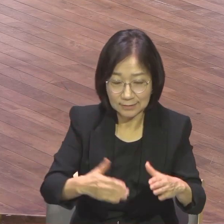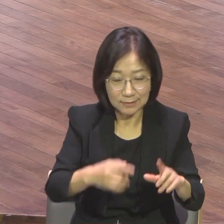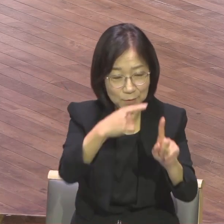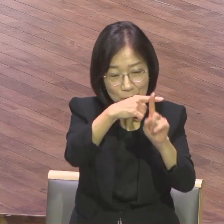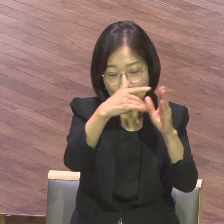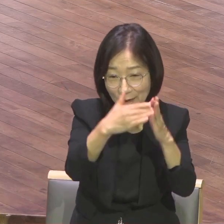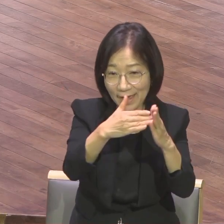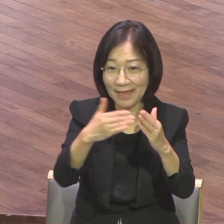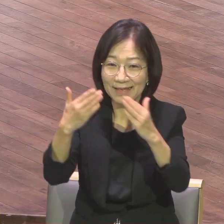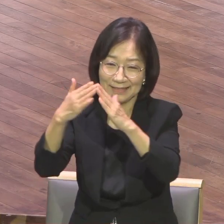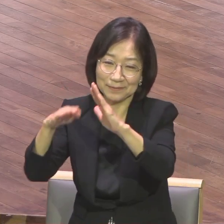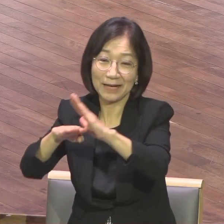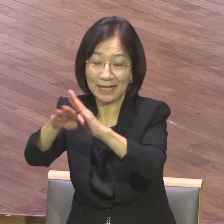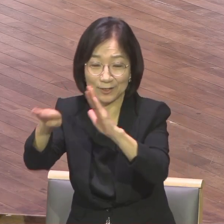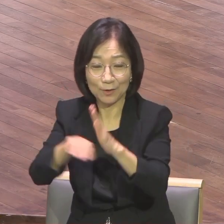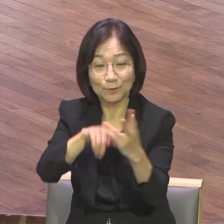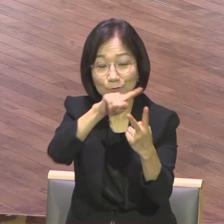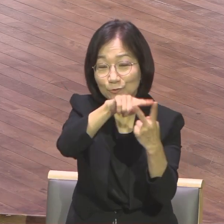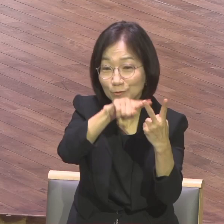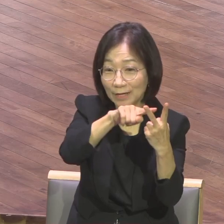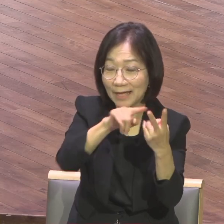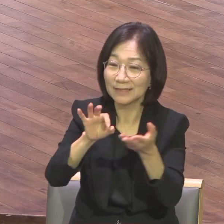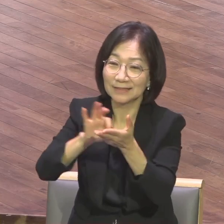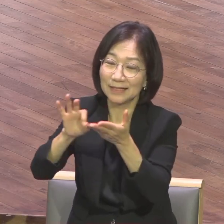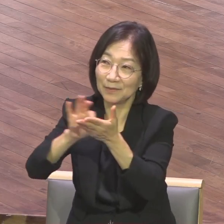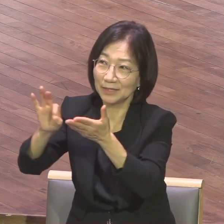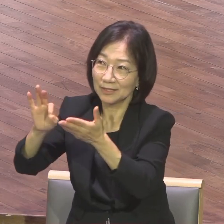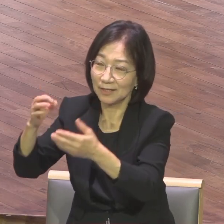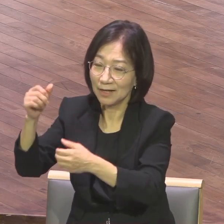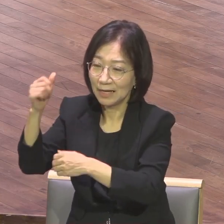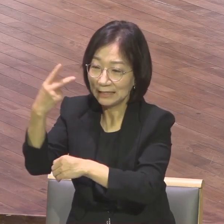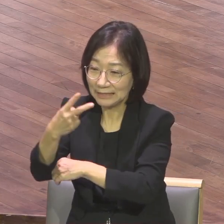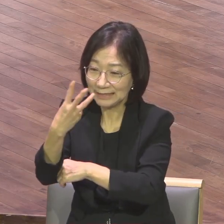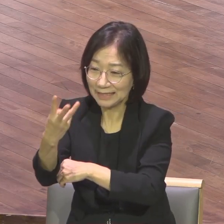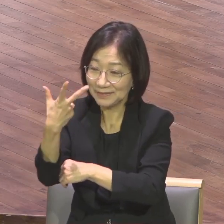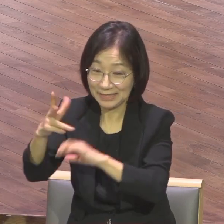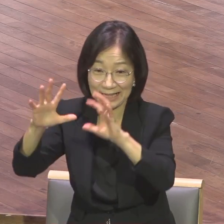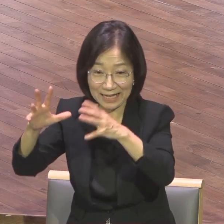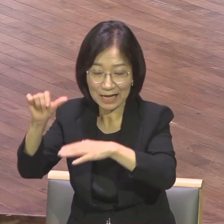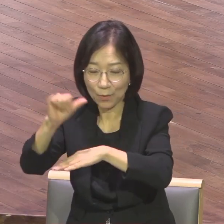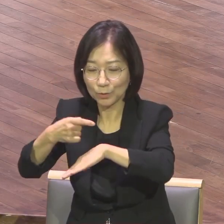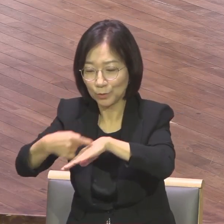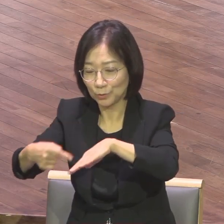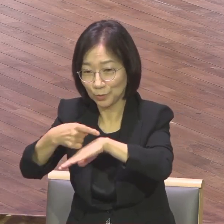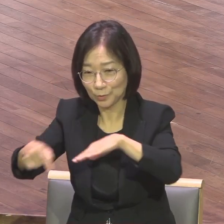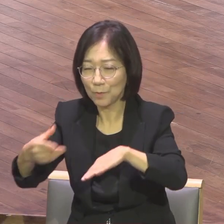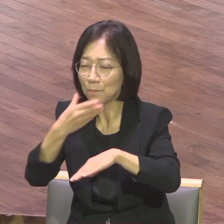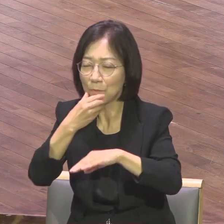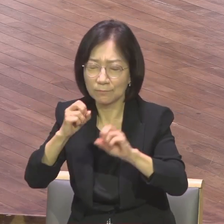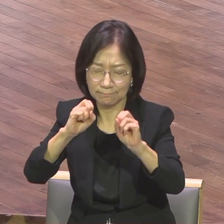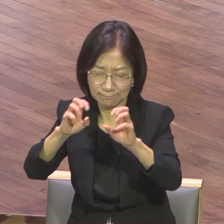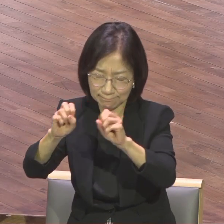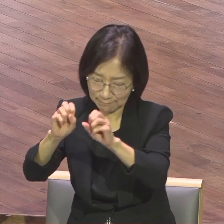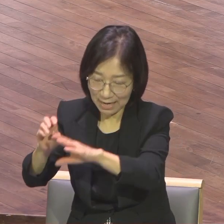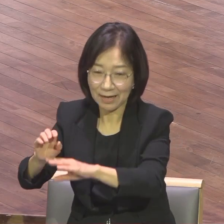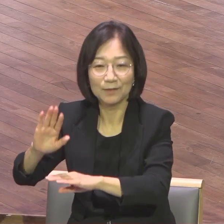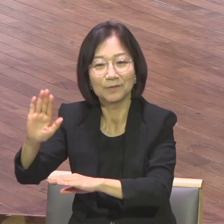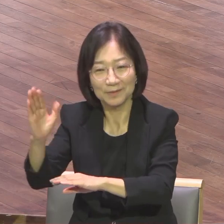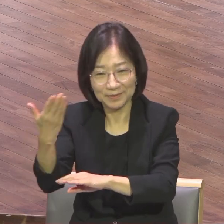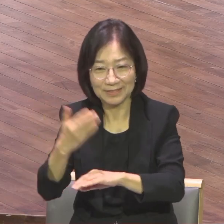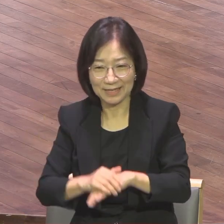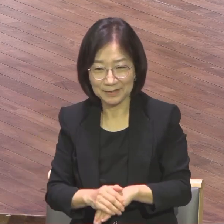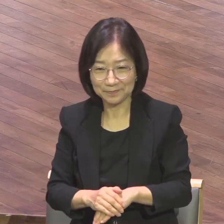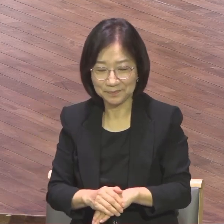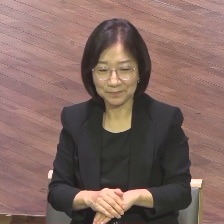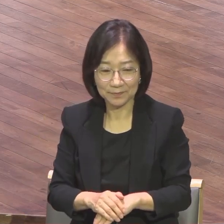237 나라 5천년의 복음화를 이루어 가신다는 것입니다. 신학적으로 표현하면요. 이걸 뭐라 하느냐. 구속사